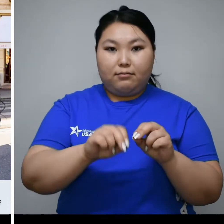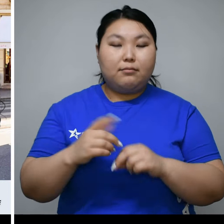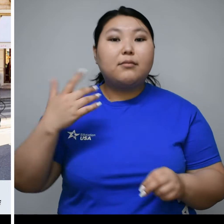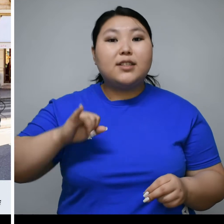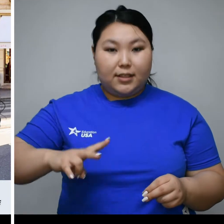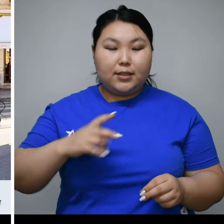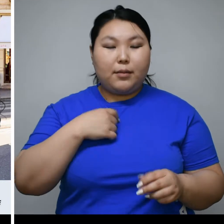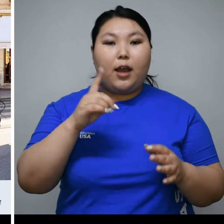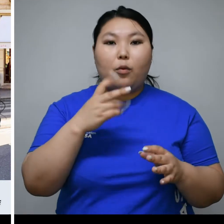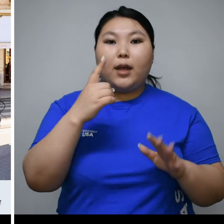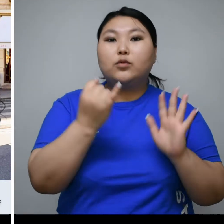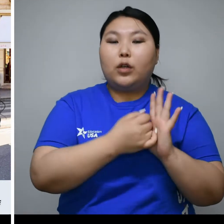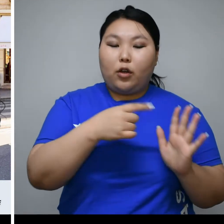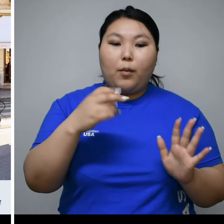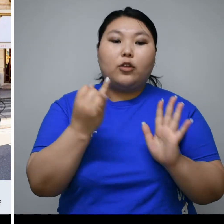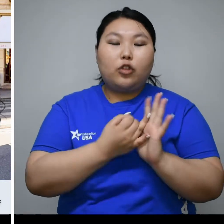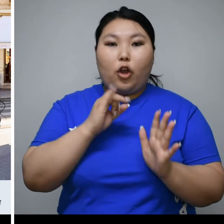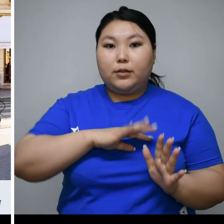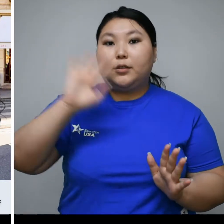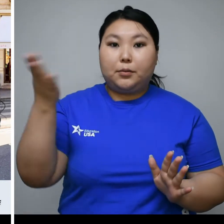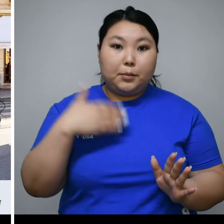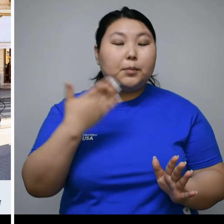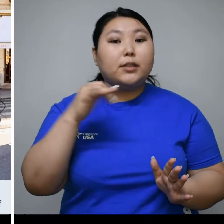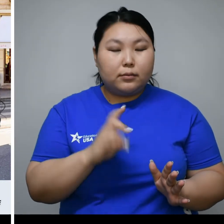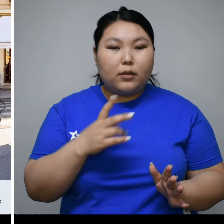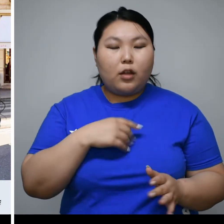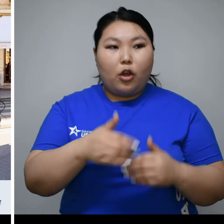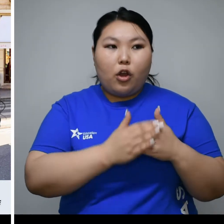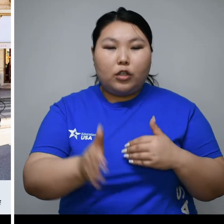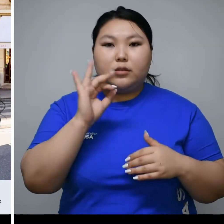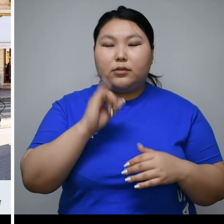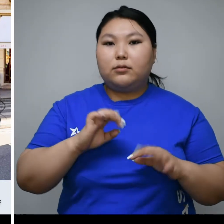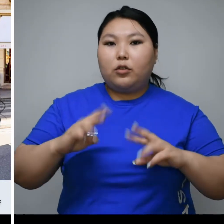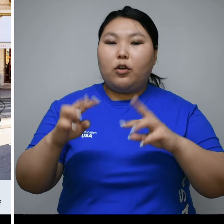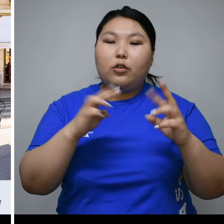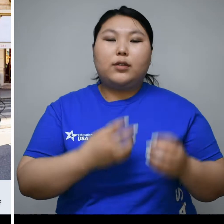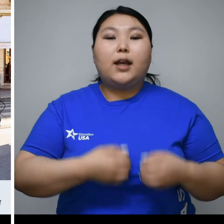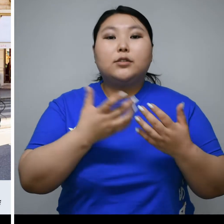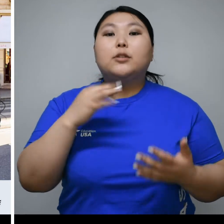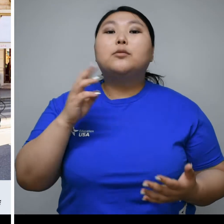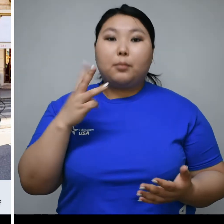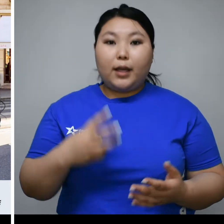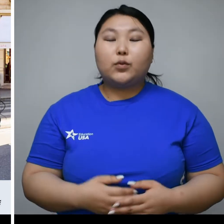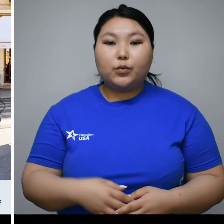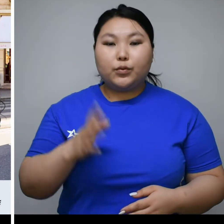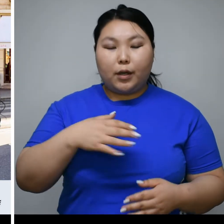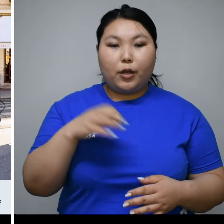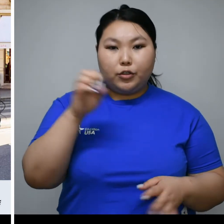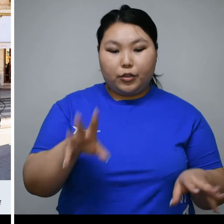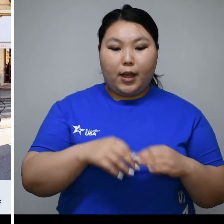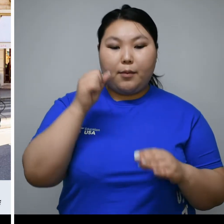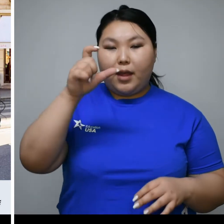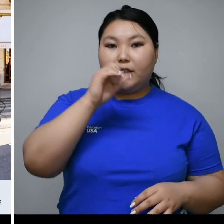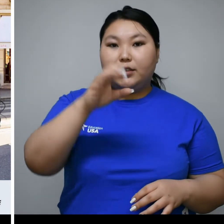байсан. Тэгээд би 16 оноос 17 онд явж исэн болохоор түүнээс хойш нэлийн өөрчлөлтүүд гарсан байж магадгүй.